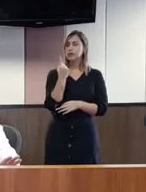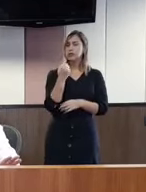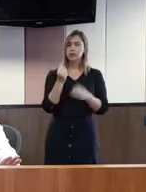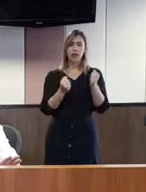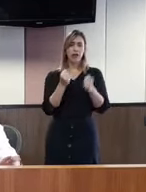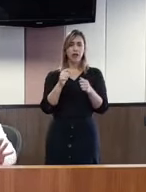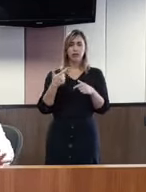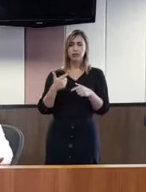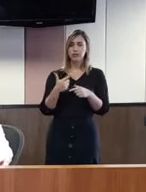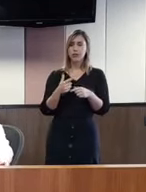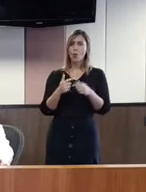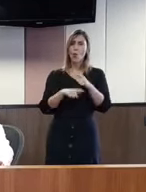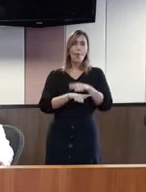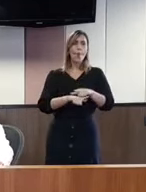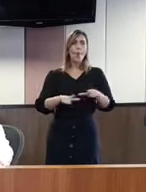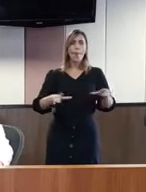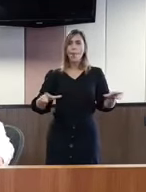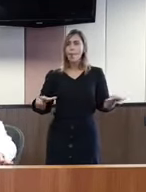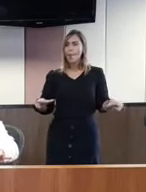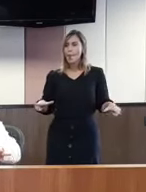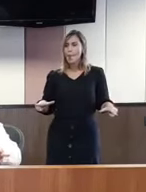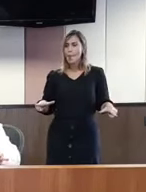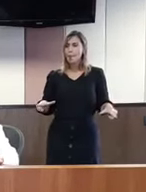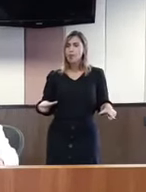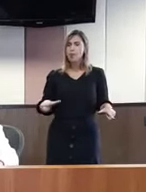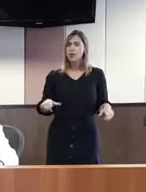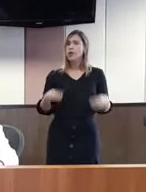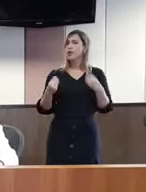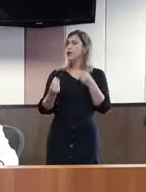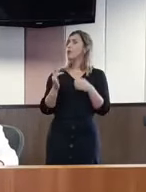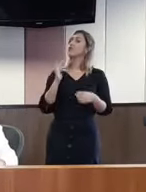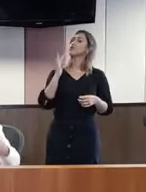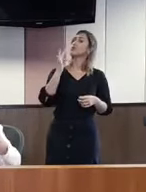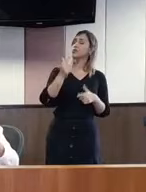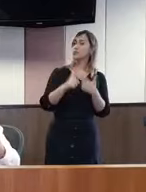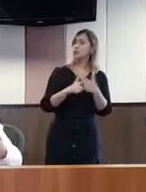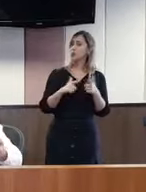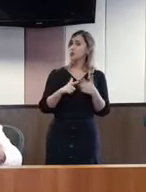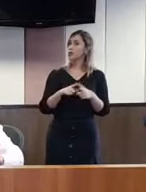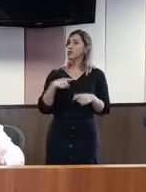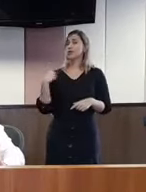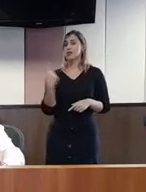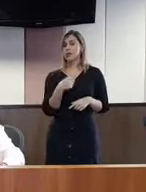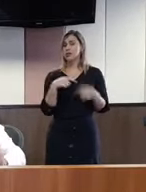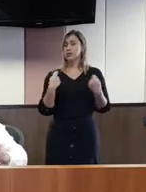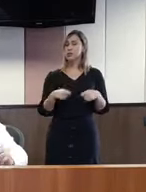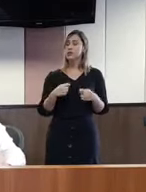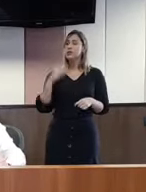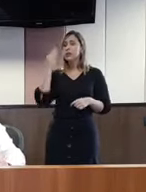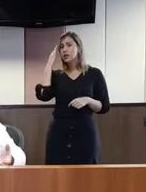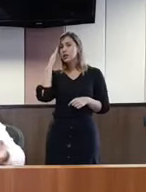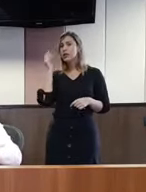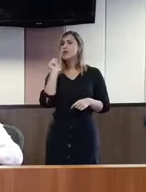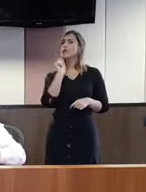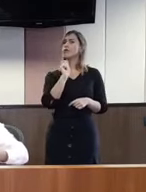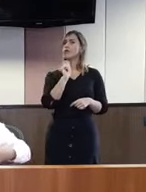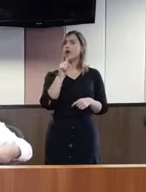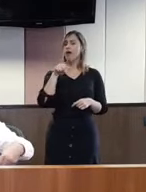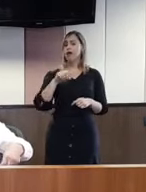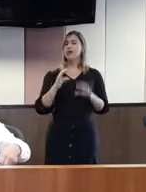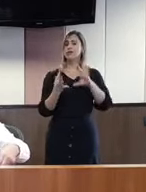assustador. As consequências disso é nova para todos nós. Nós precisamos entender que esse